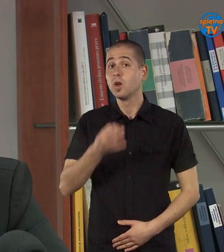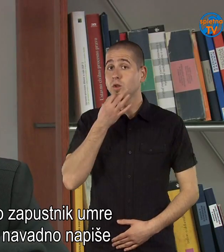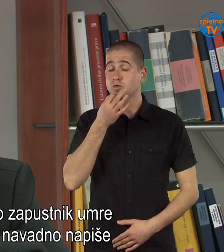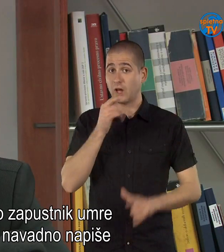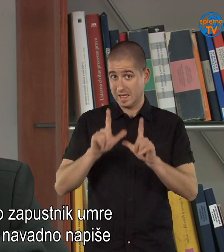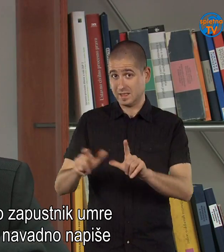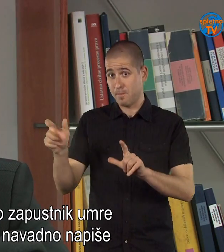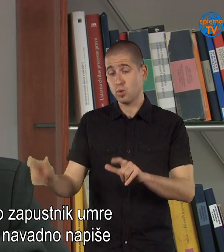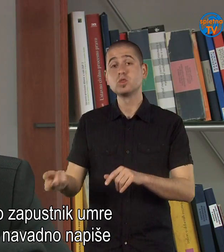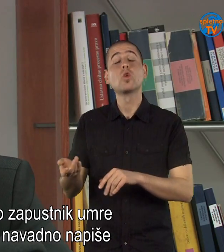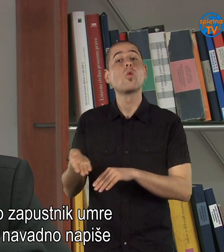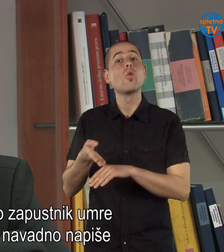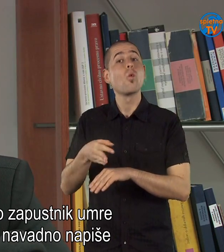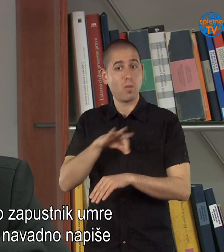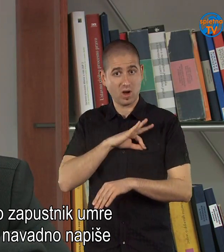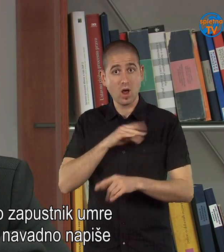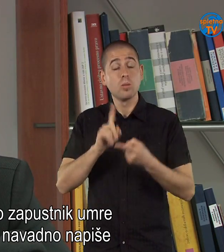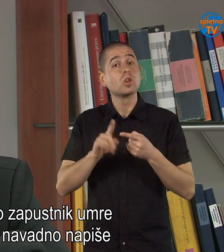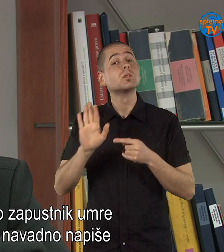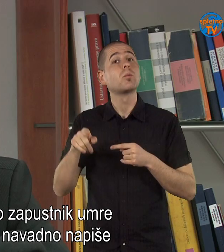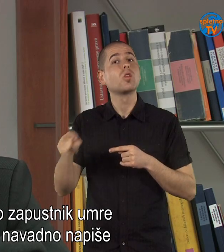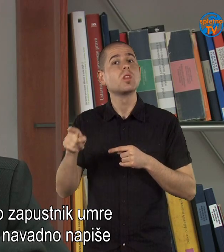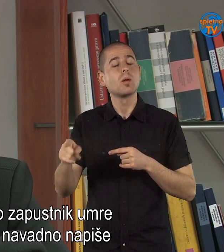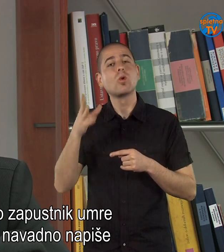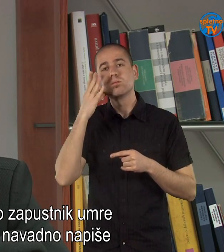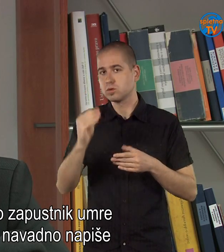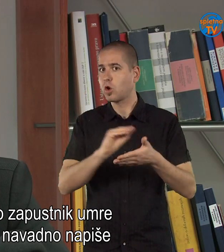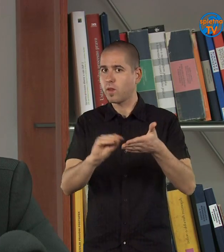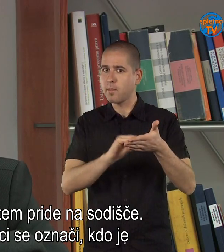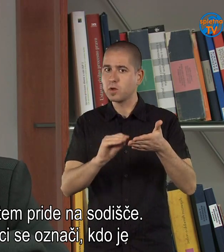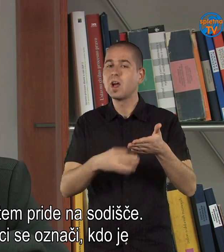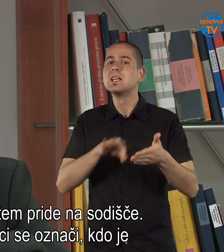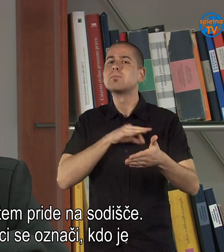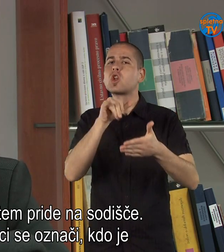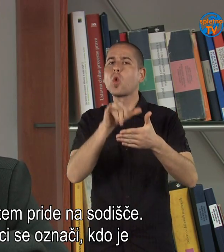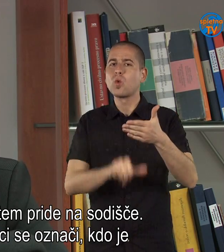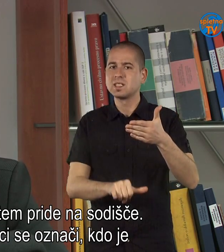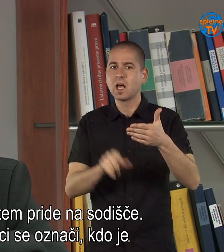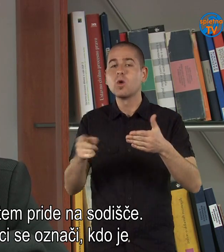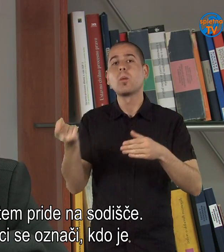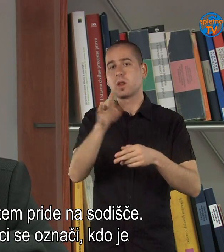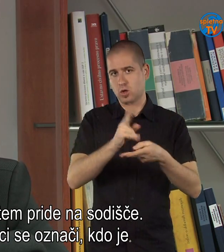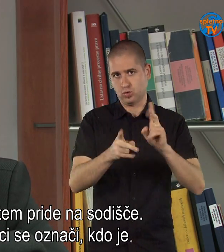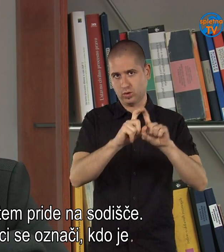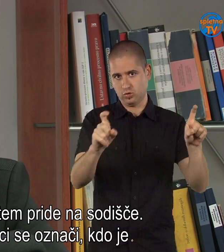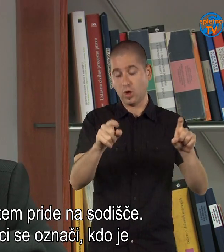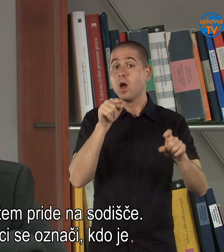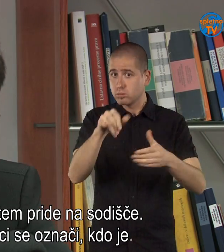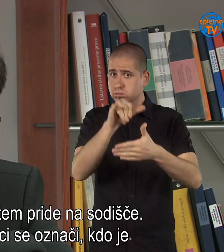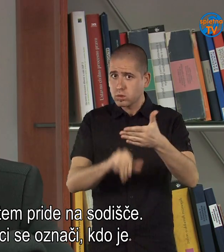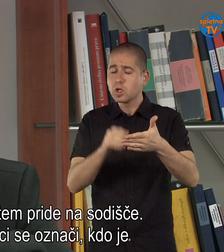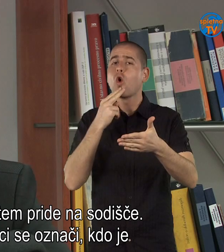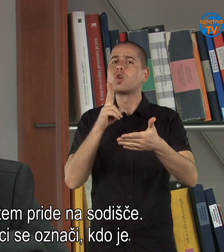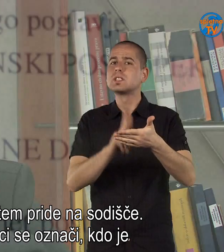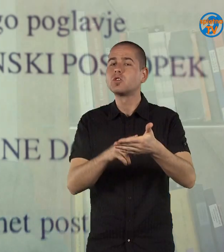Če zapustnik umre, potem se po njemu navadno napiše smrtovnica, ki potem pride na sodišče. Na tej smrtovnici